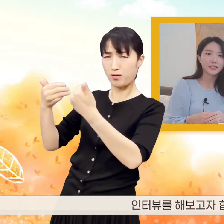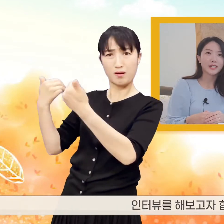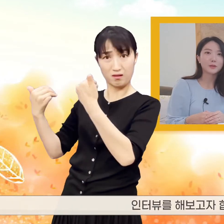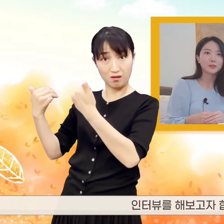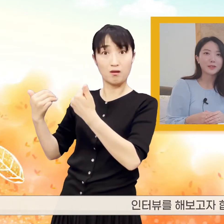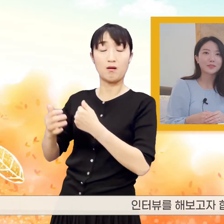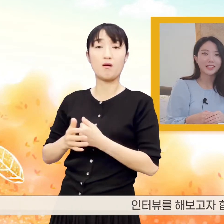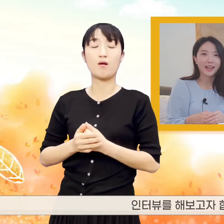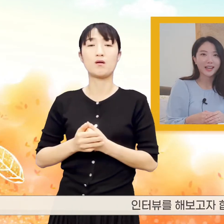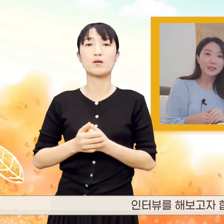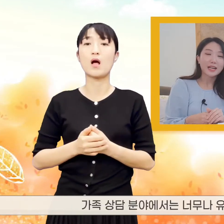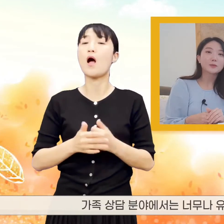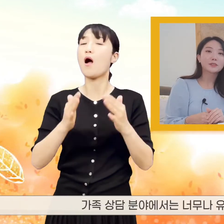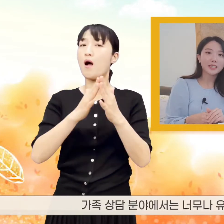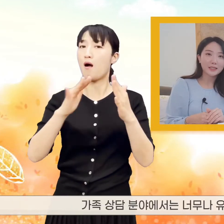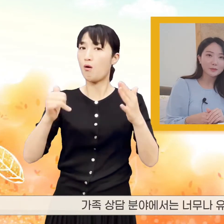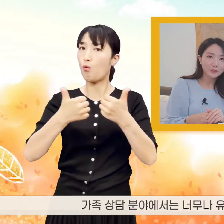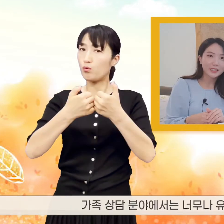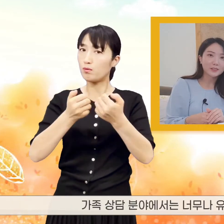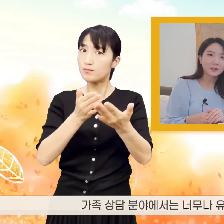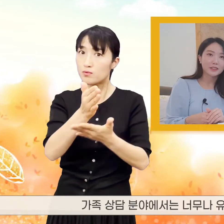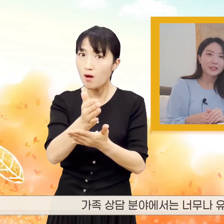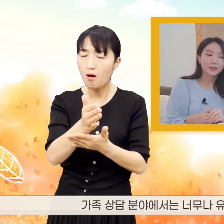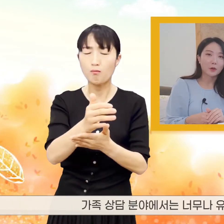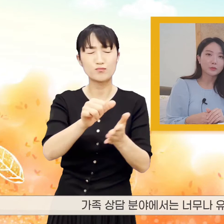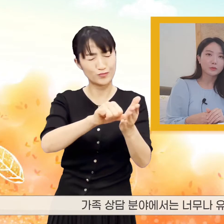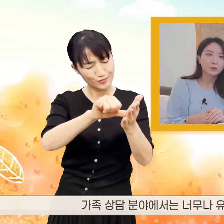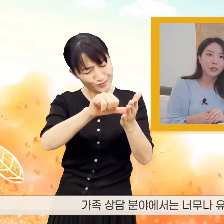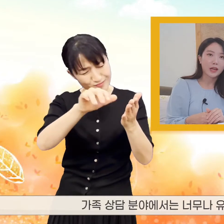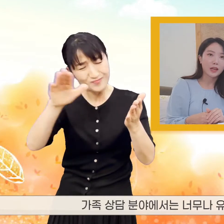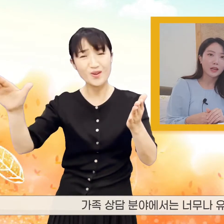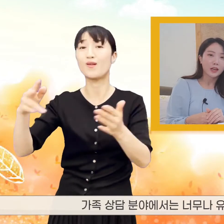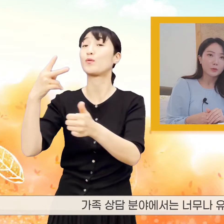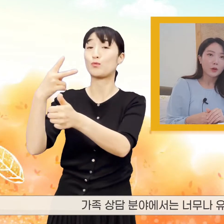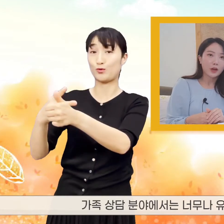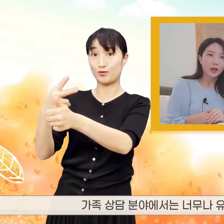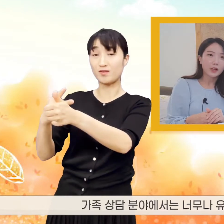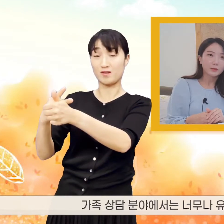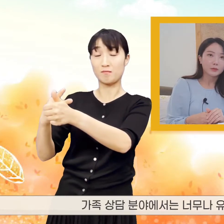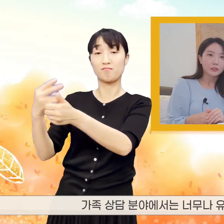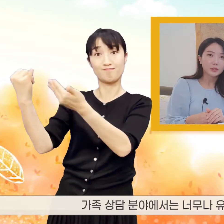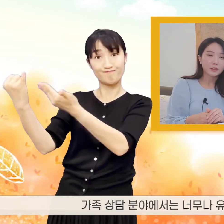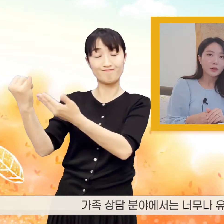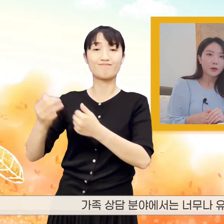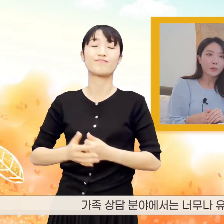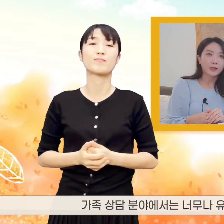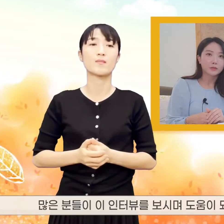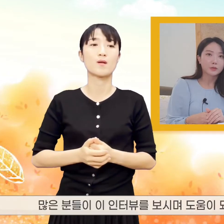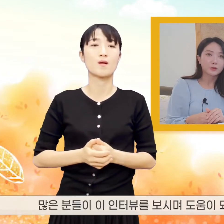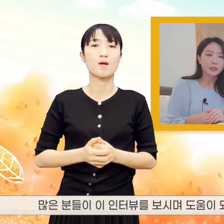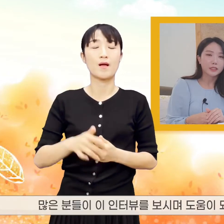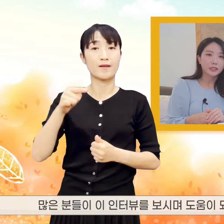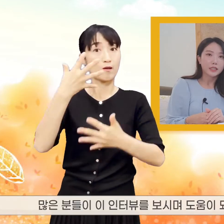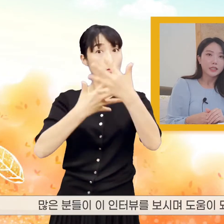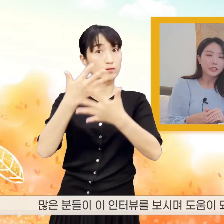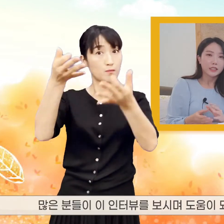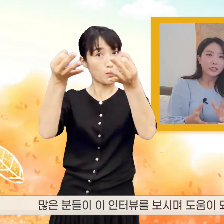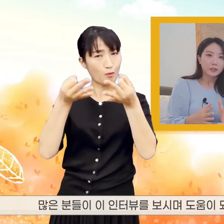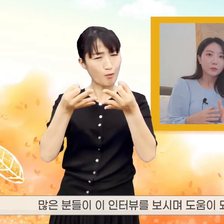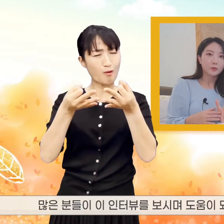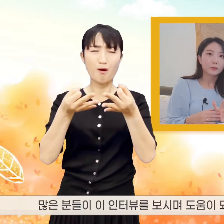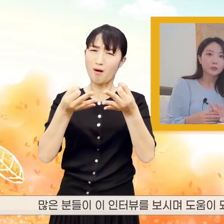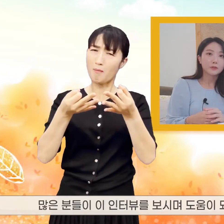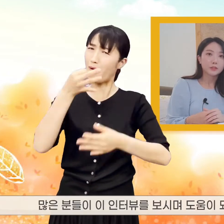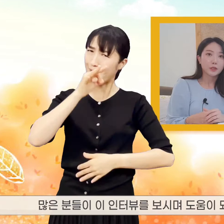인터뷰를 진행하고자 합니다. 가족 상담 분야에서는 너무나 유명한 분이셔서 많은 분들이